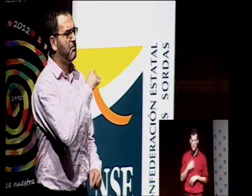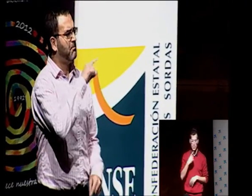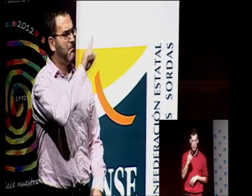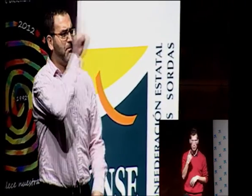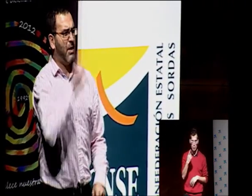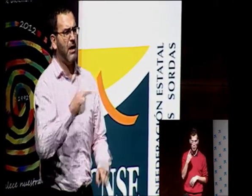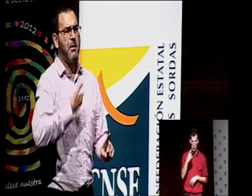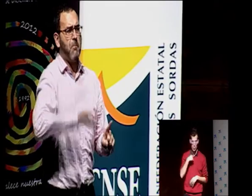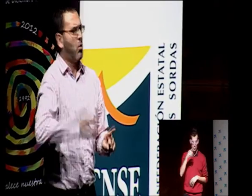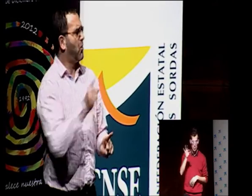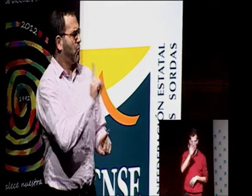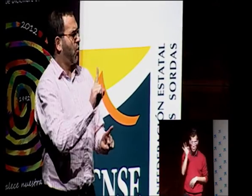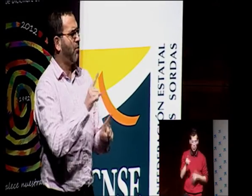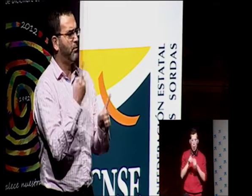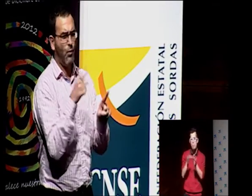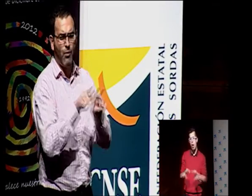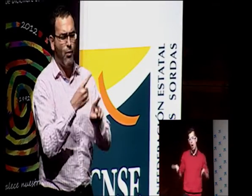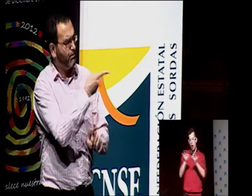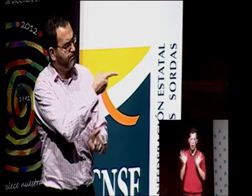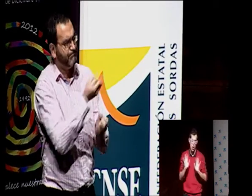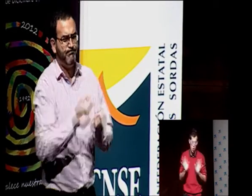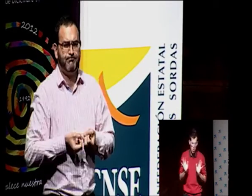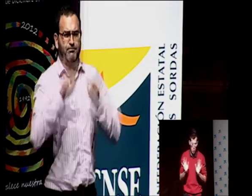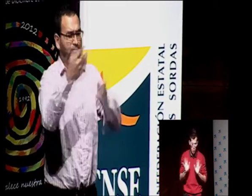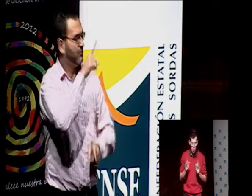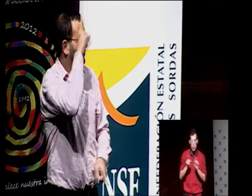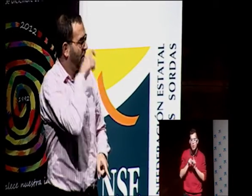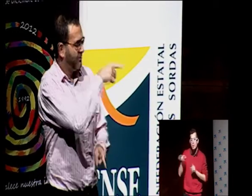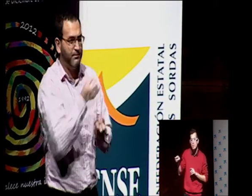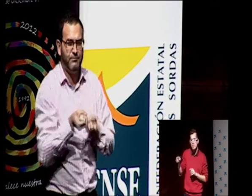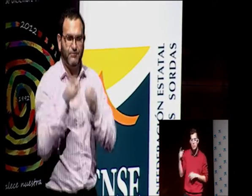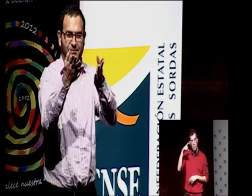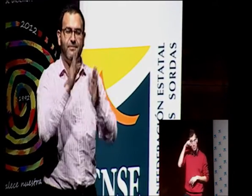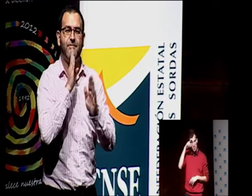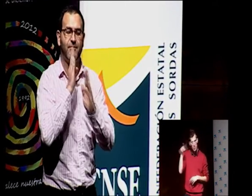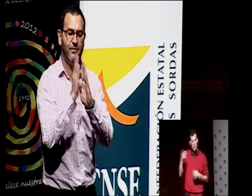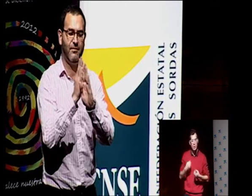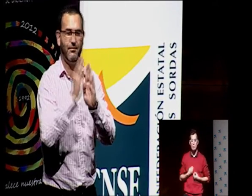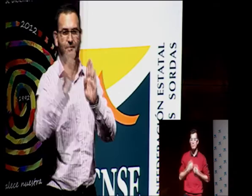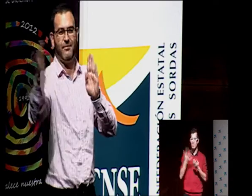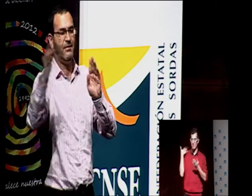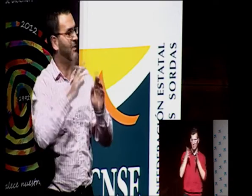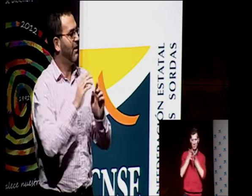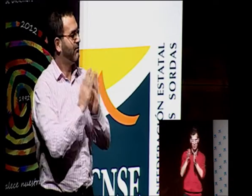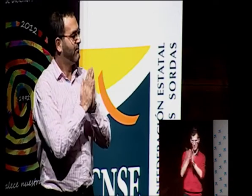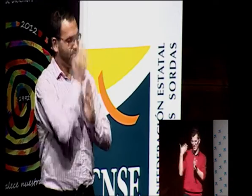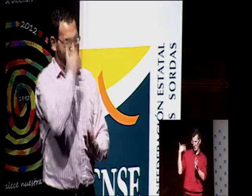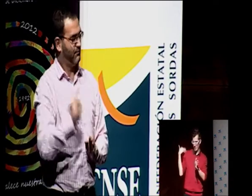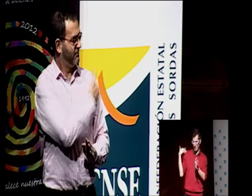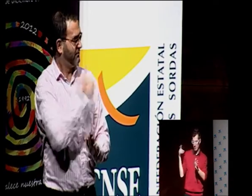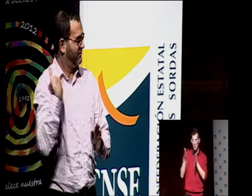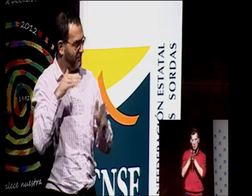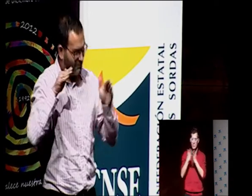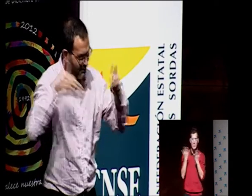esperando todavía mi pregunta no es no es tanto en Sí una pregunta sino como un comentario que ha hecho